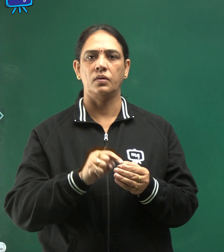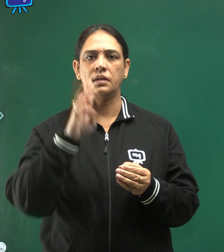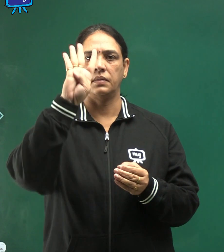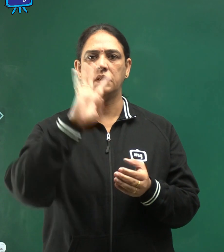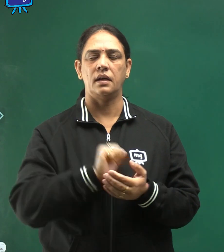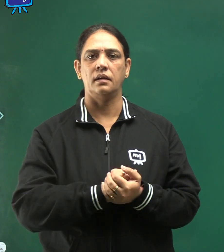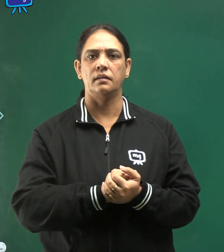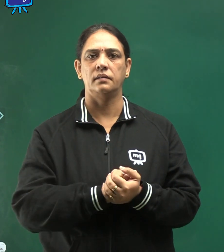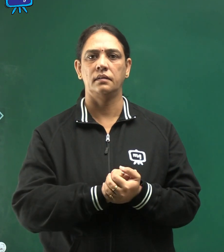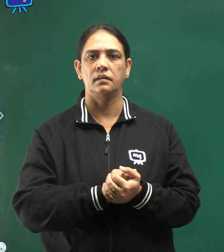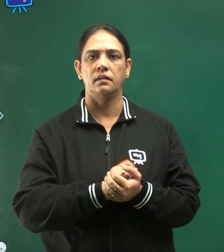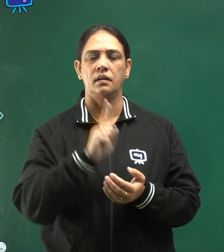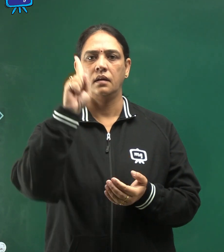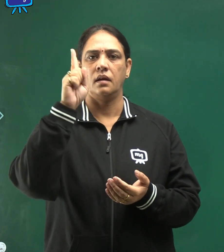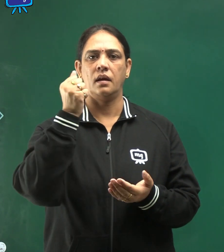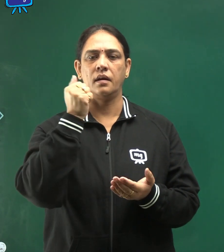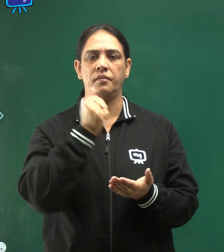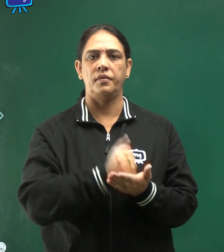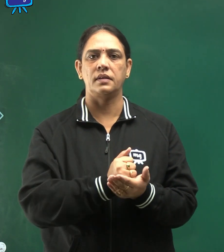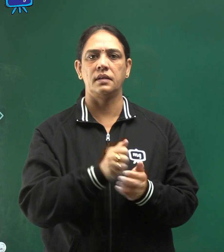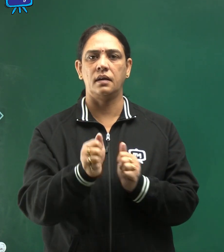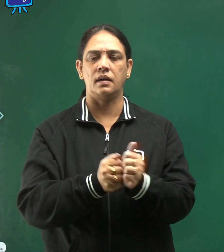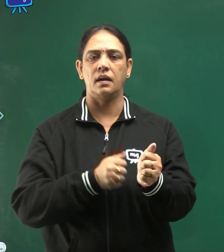4, एक निश्चित घटना की